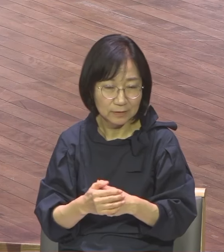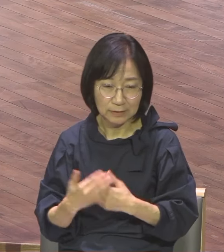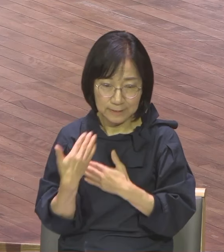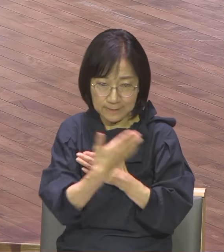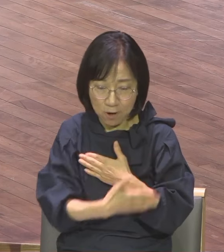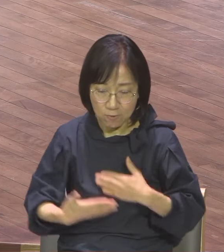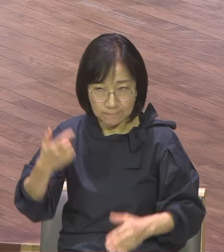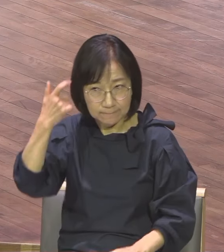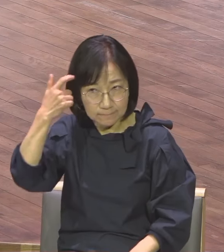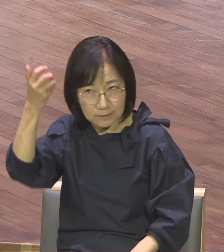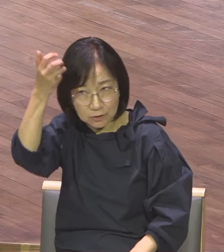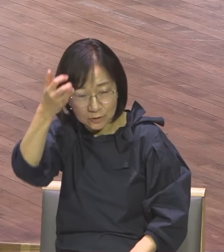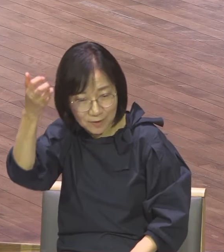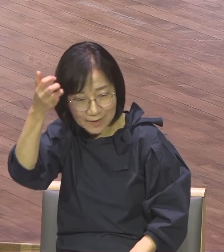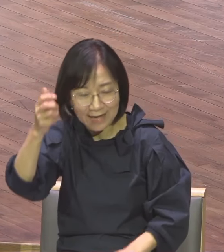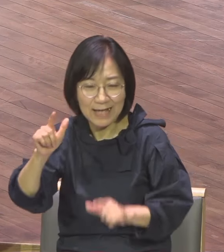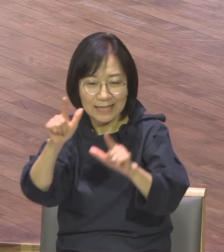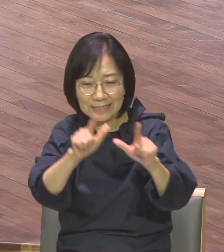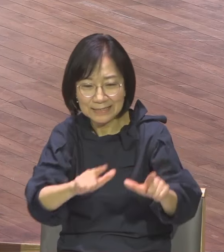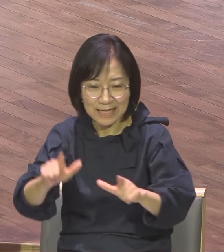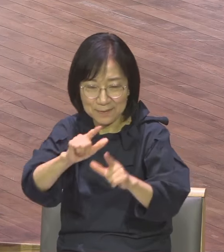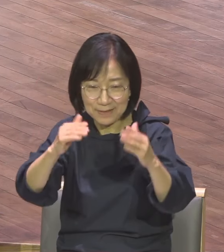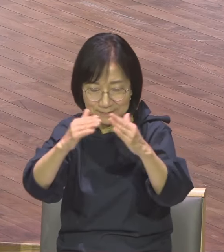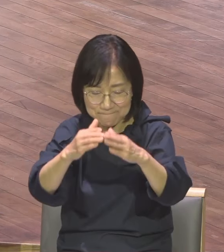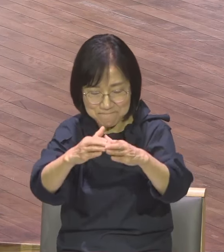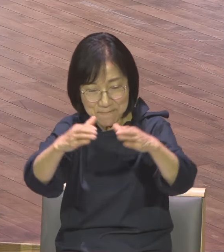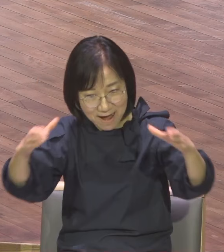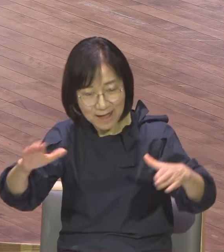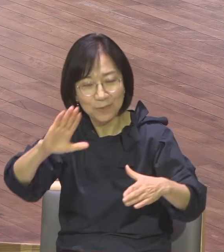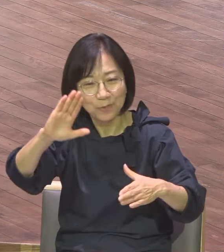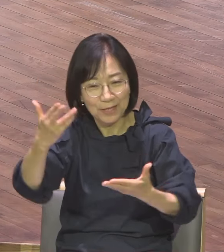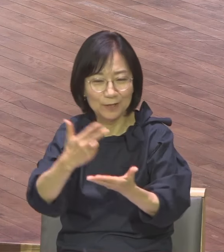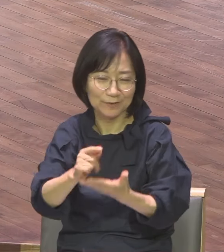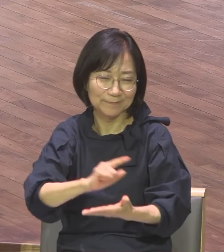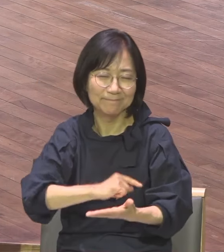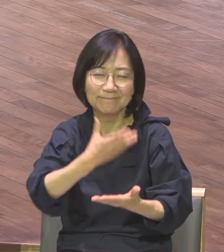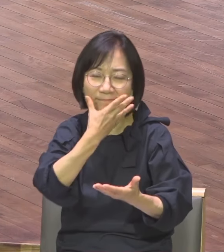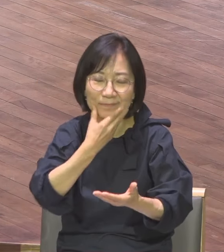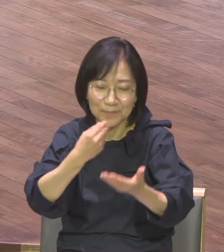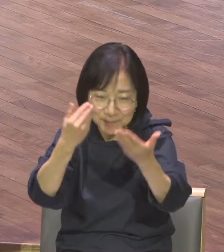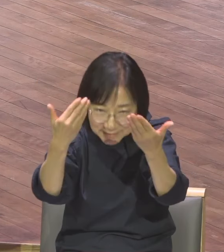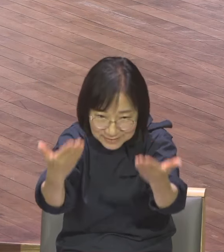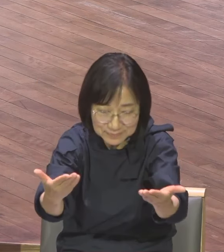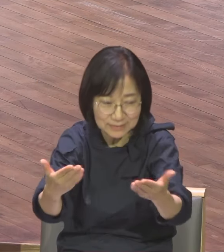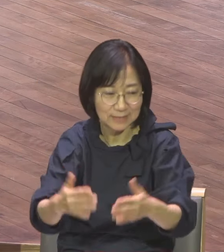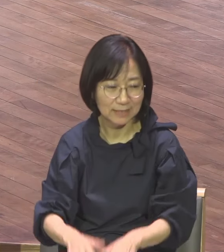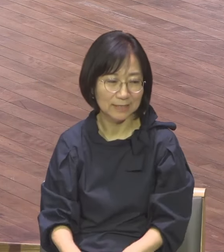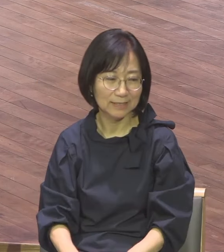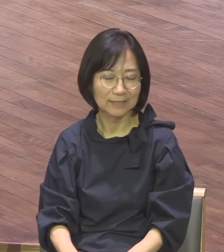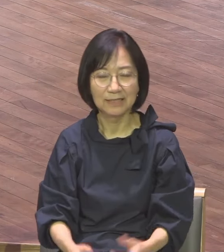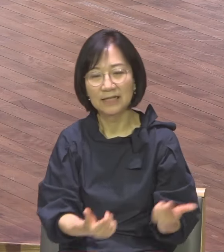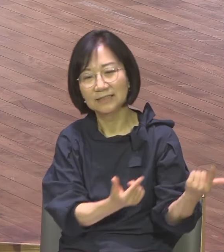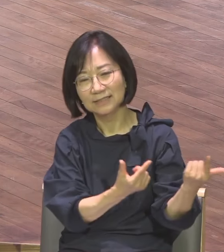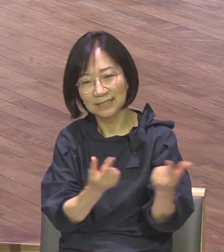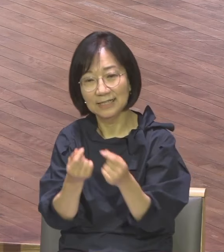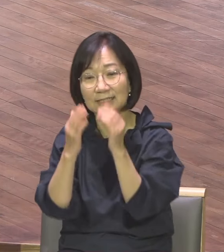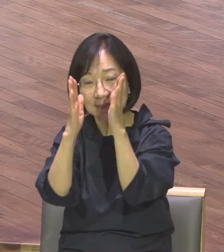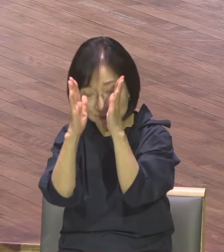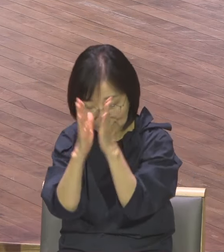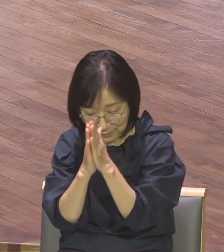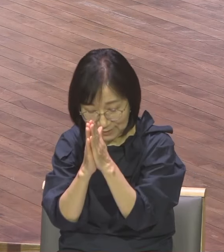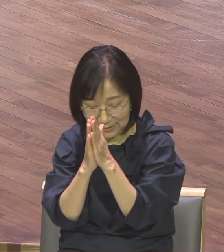영육간의 삶의 장막터를 넓혀 나가시기를 주님으로 축복합니다. 주신 말씀 잡고